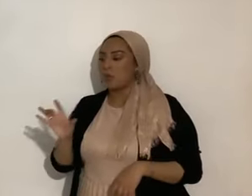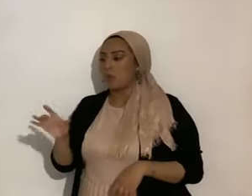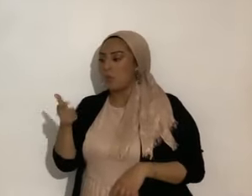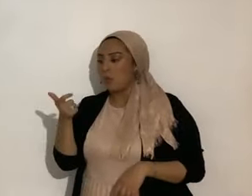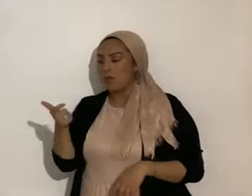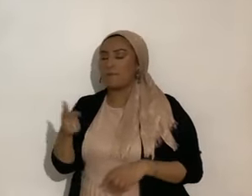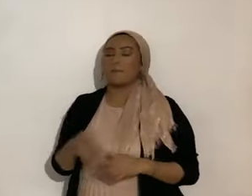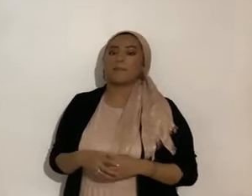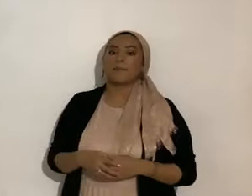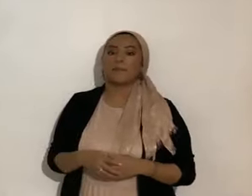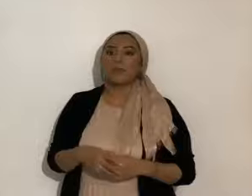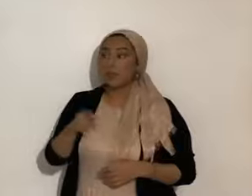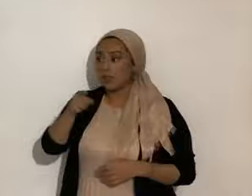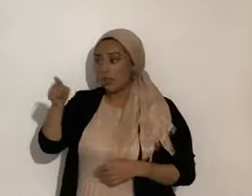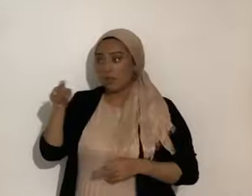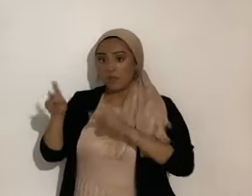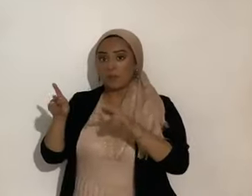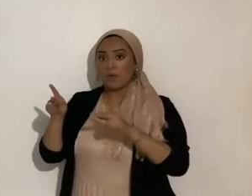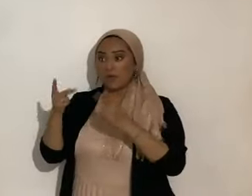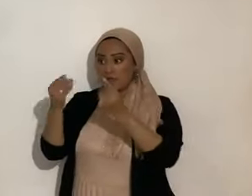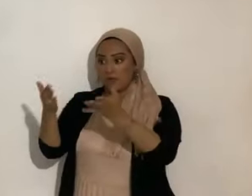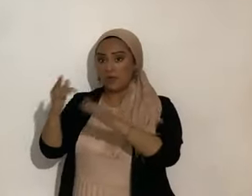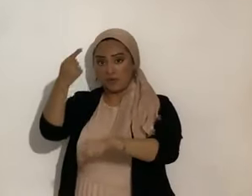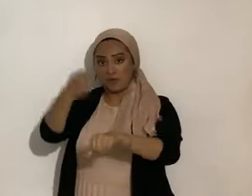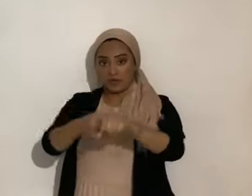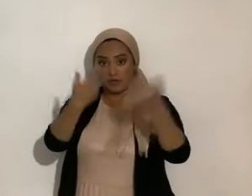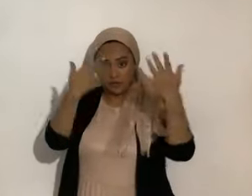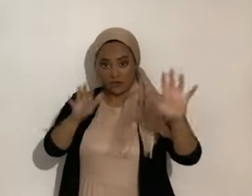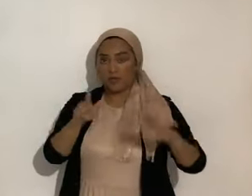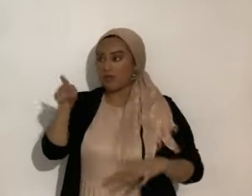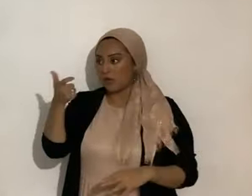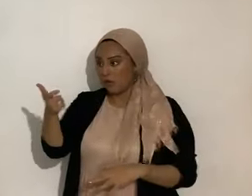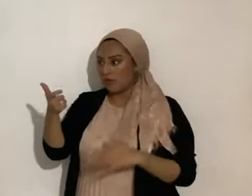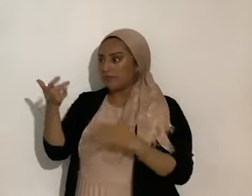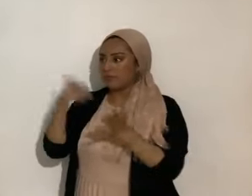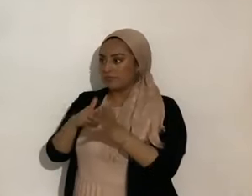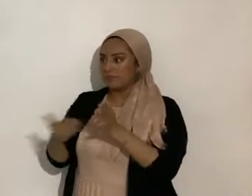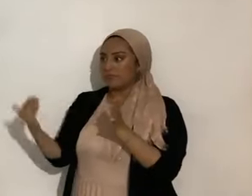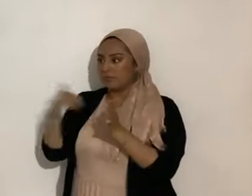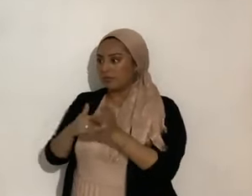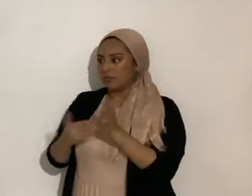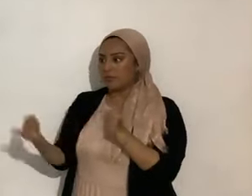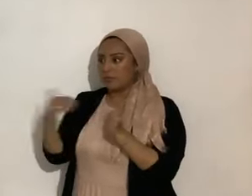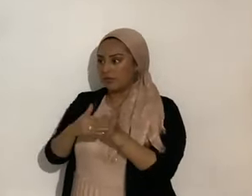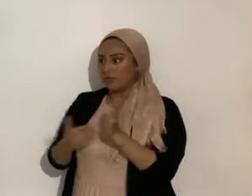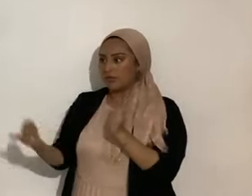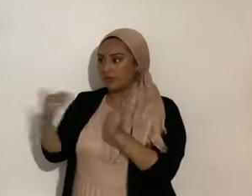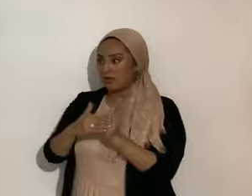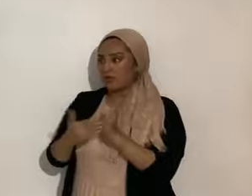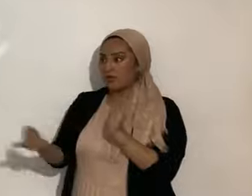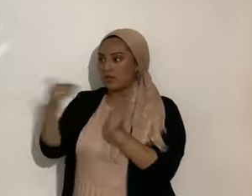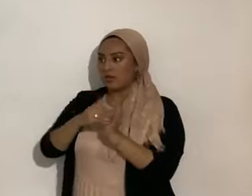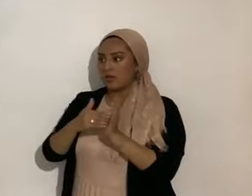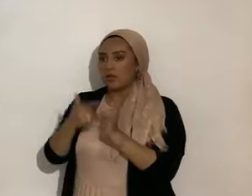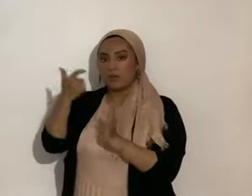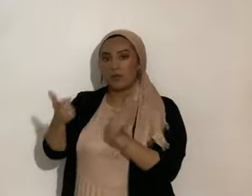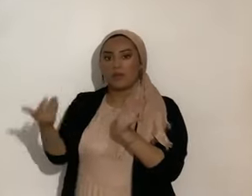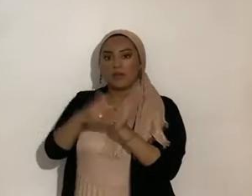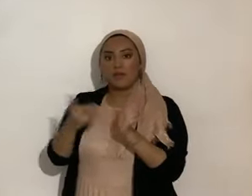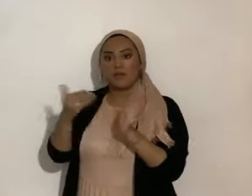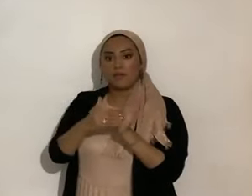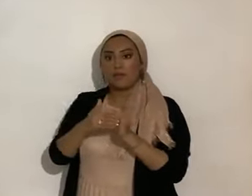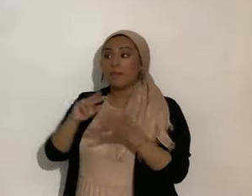Ok, esas personas lo hicieron una vez. Tú te deleitas cada vez que lo ves. Estás perpetuando, por así decirlo, los